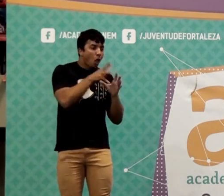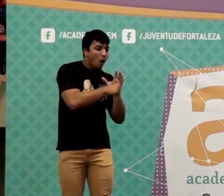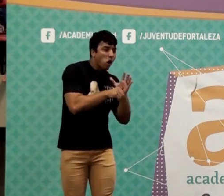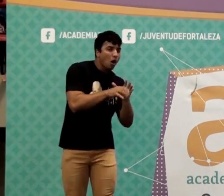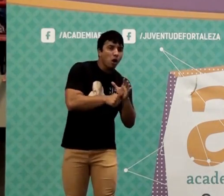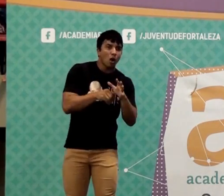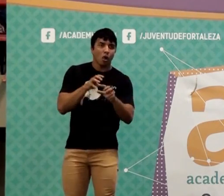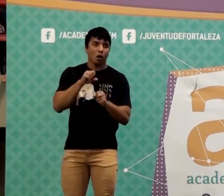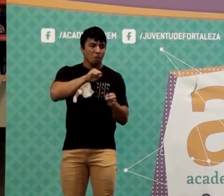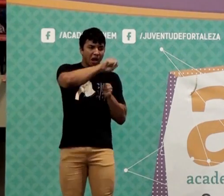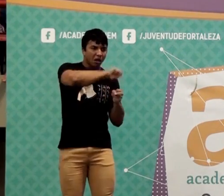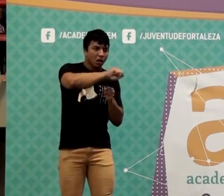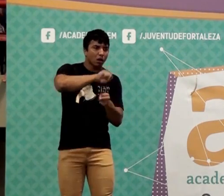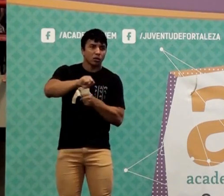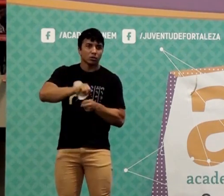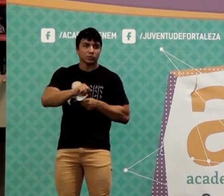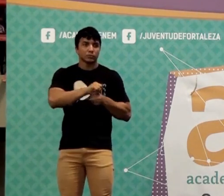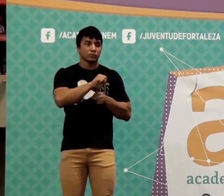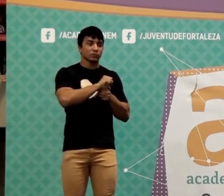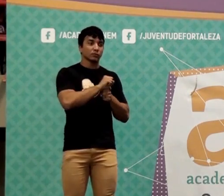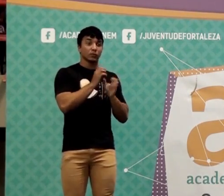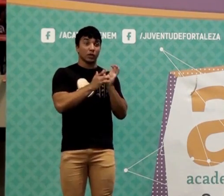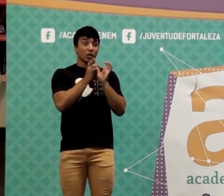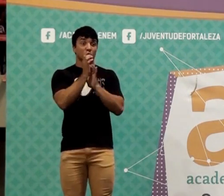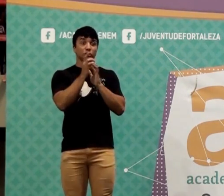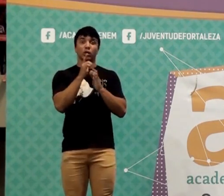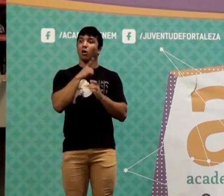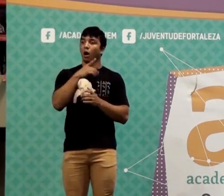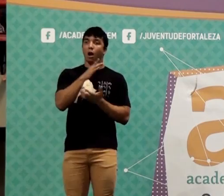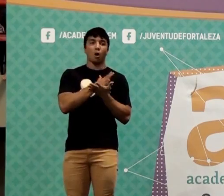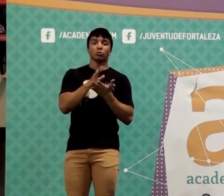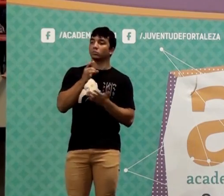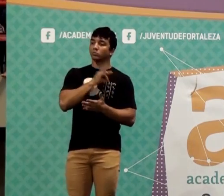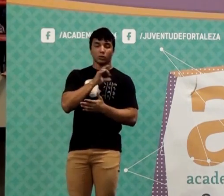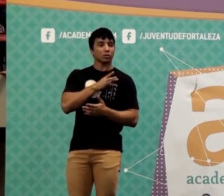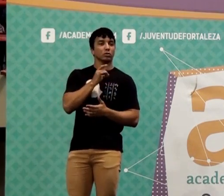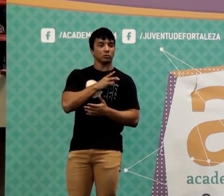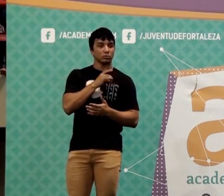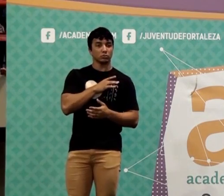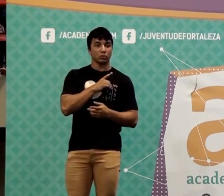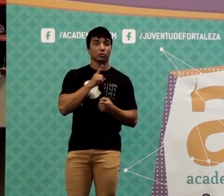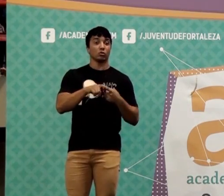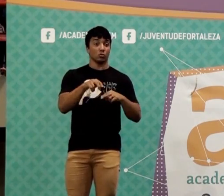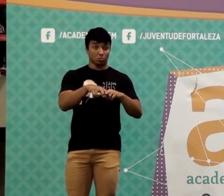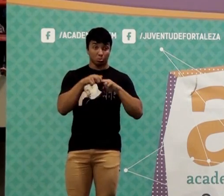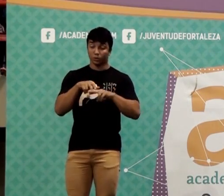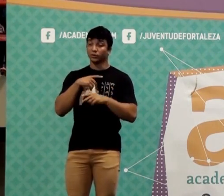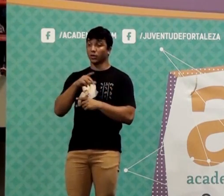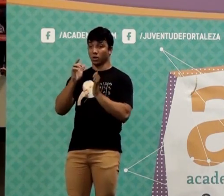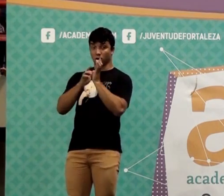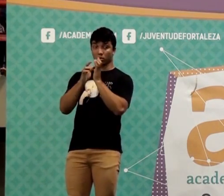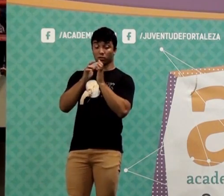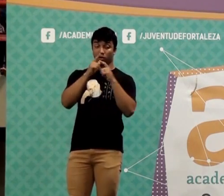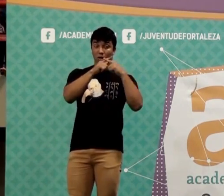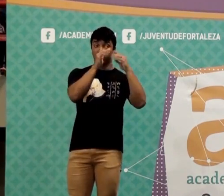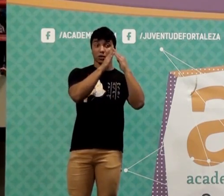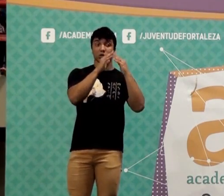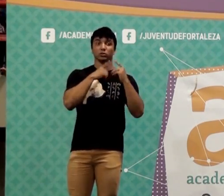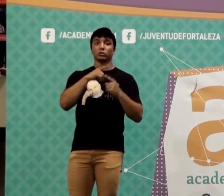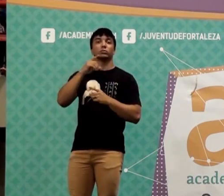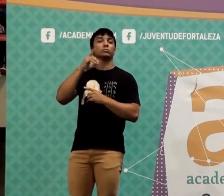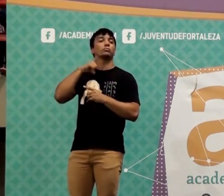se você vai ganhar o perdão dos pecados, quem é que está mais interessado no perdão dos pecados? Quem tem muito ou quem tem pouco pecado? Quem tem